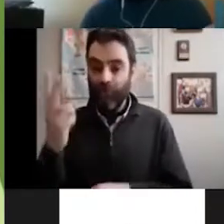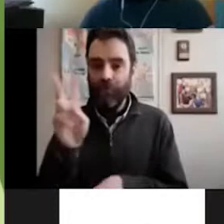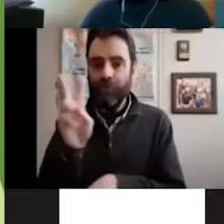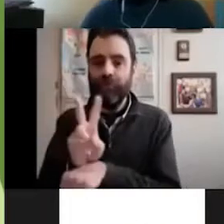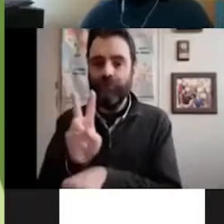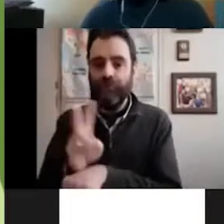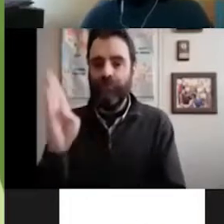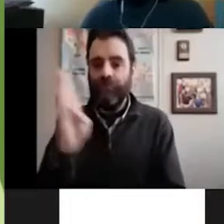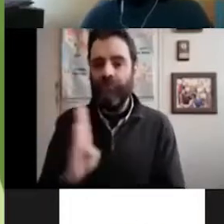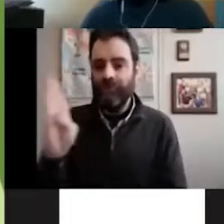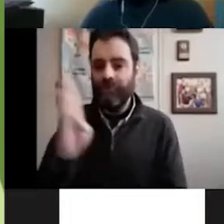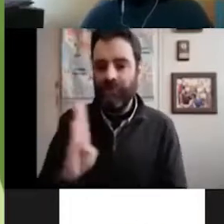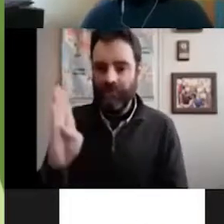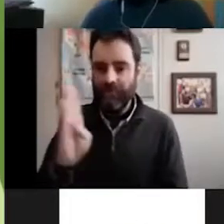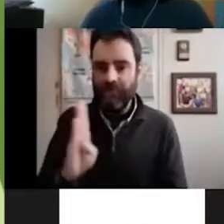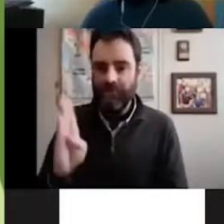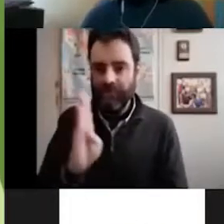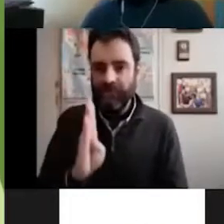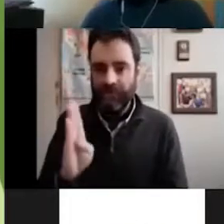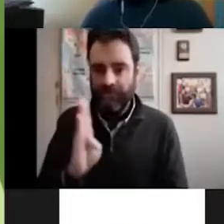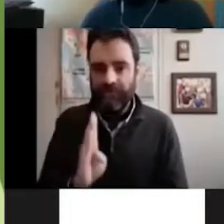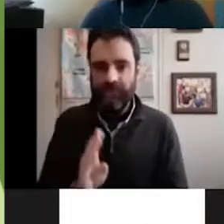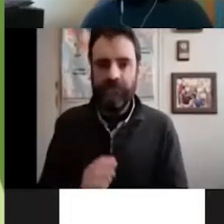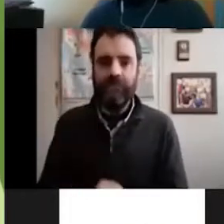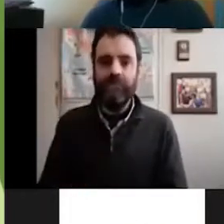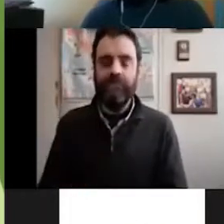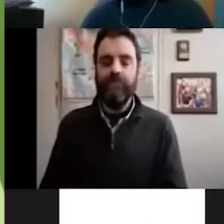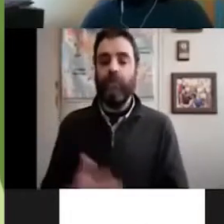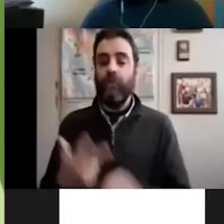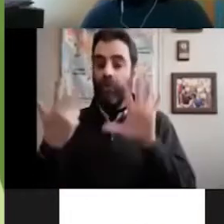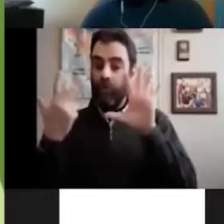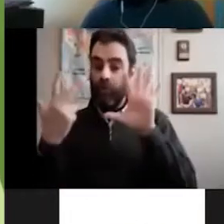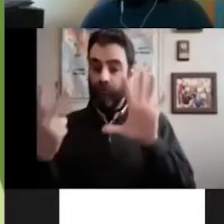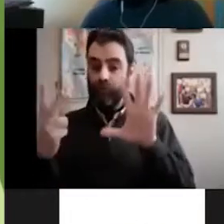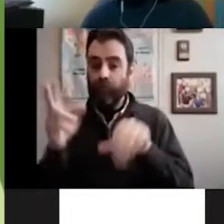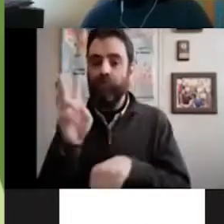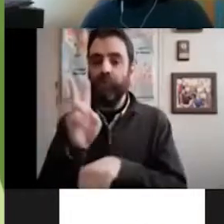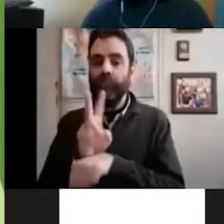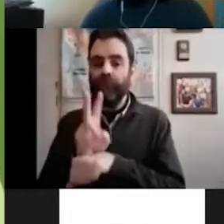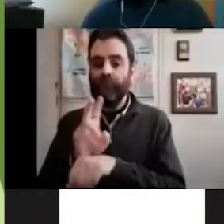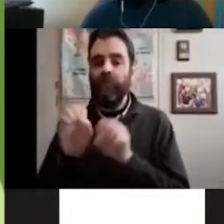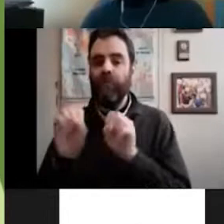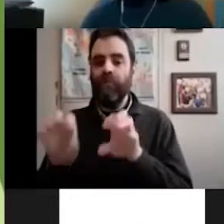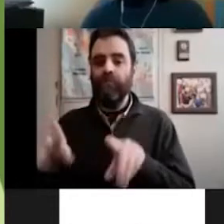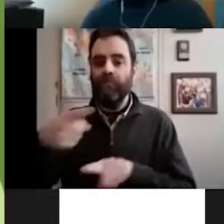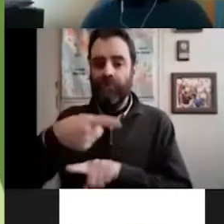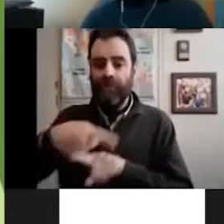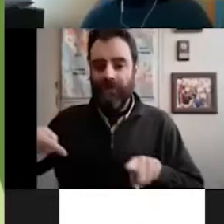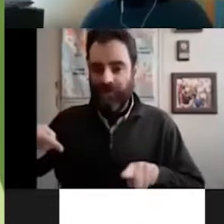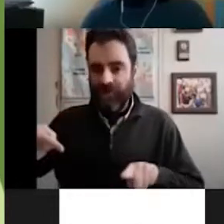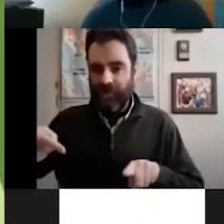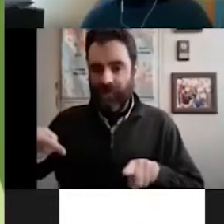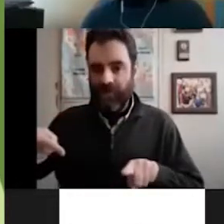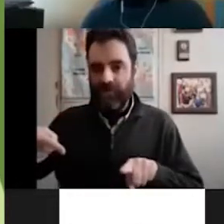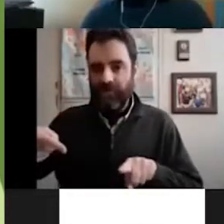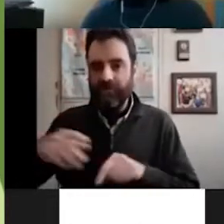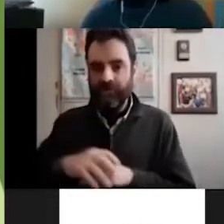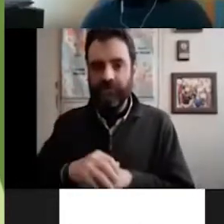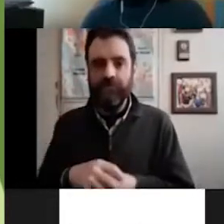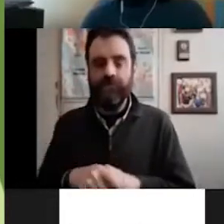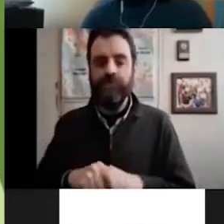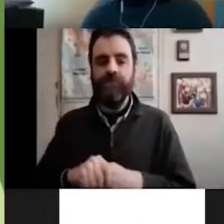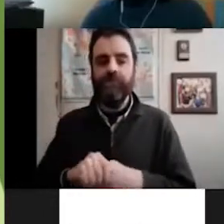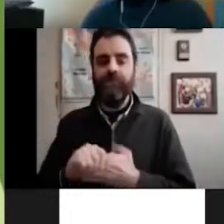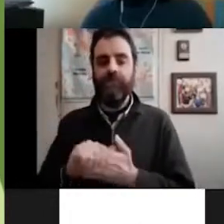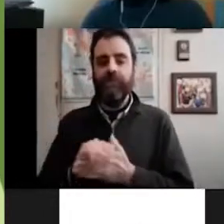¿Bien? Hay 2 profesores de educación básica, 8 profesores de educación